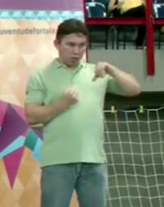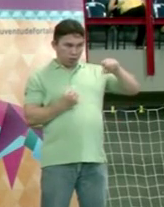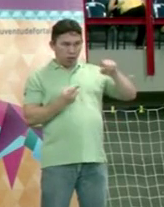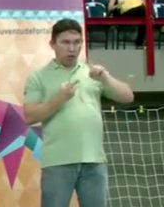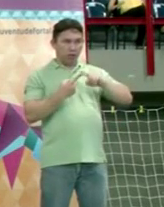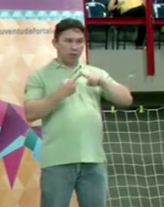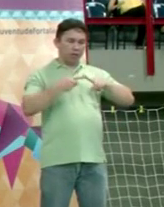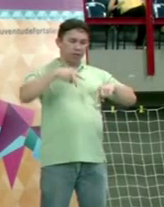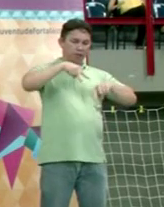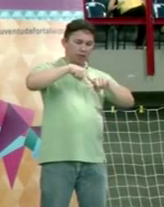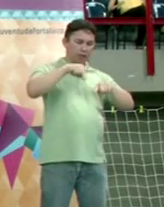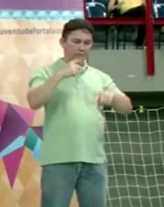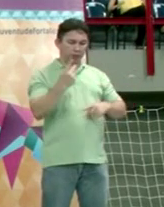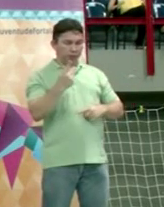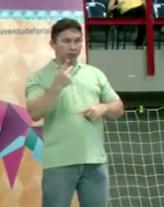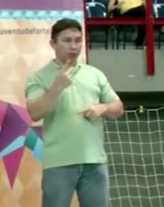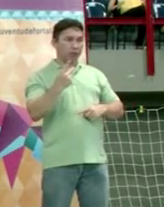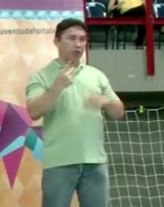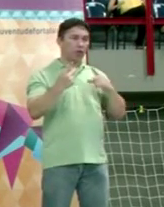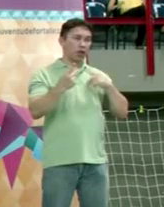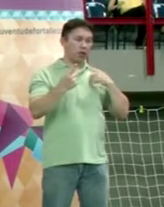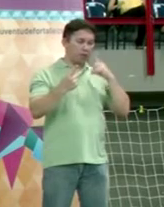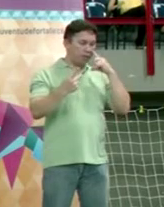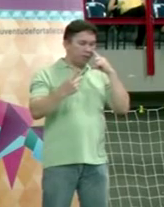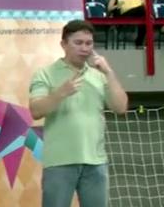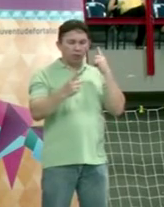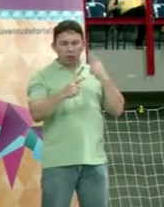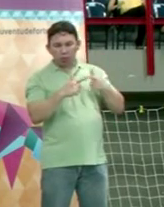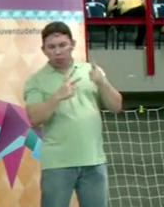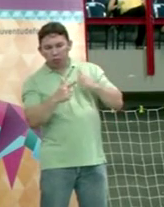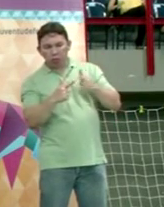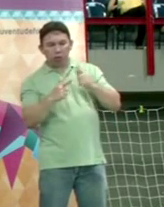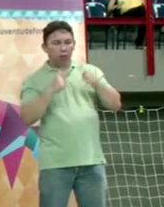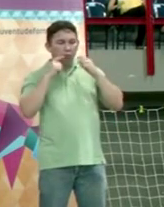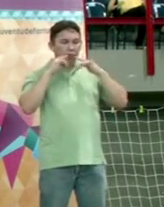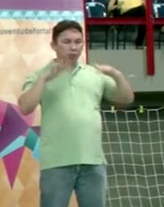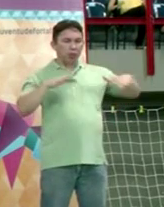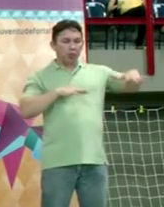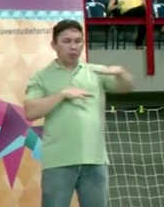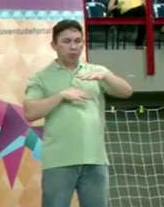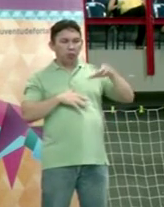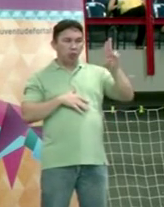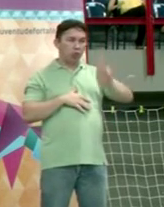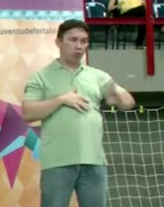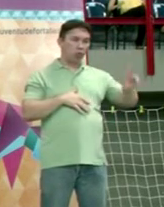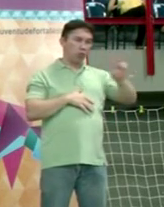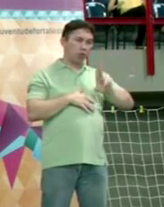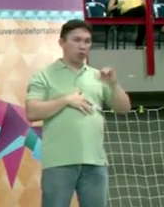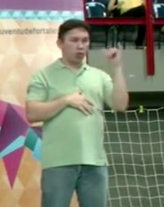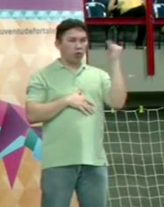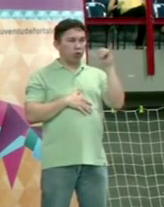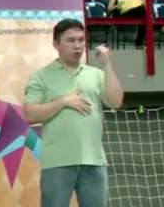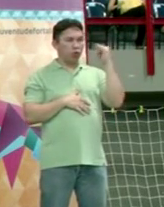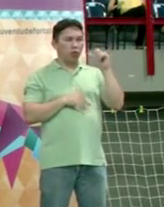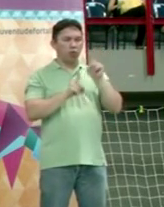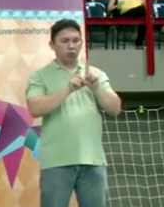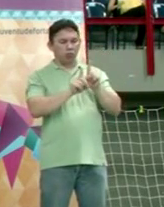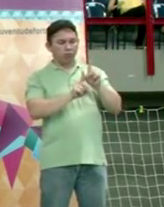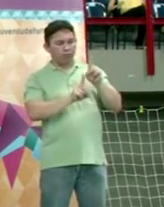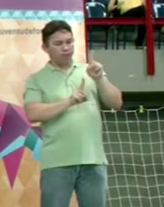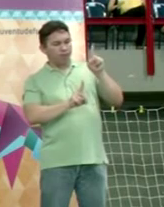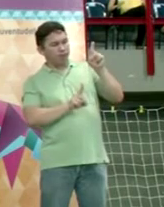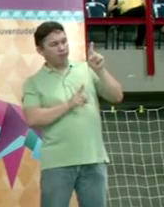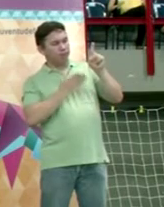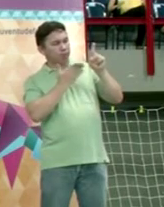À medida que aumenta a consciência sobre os impactos ambientais relacionados ao uso da energia, cresce